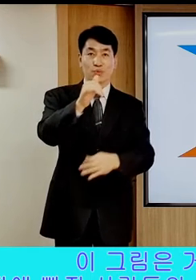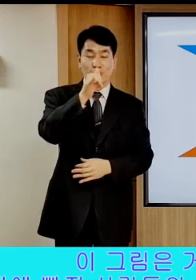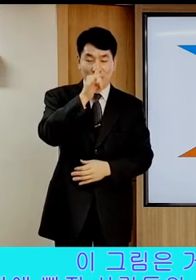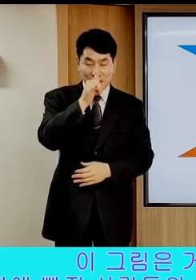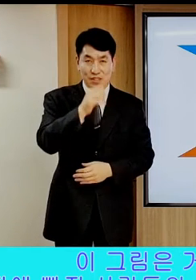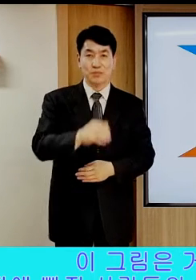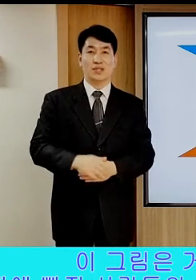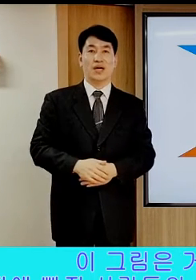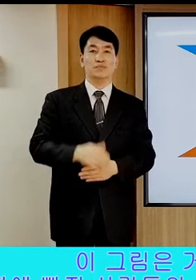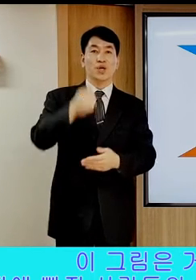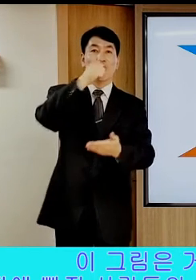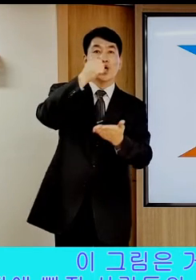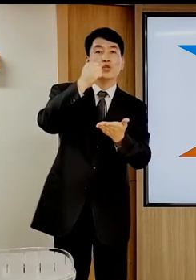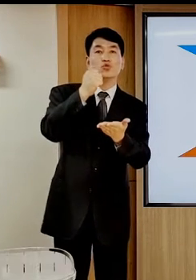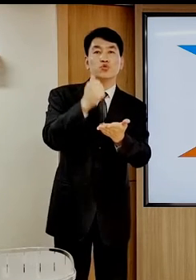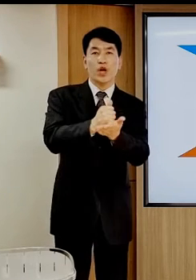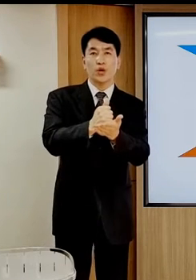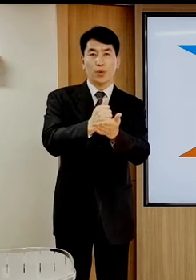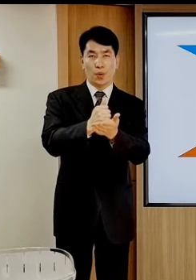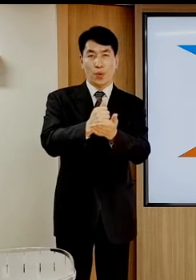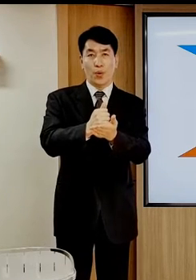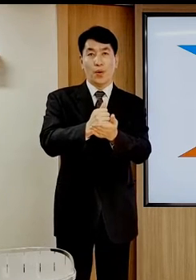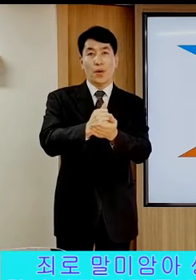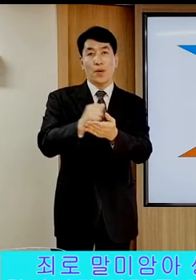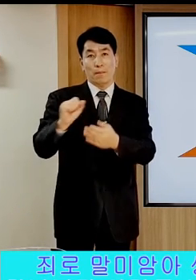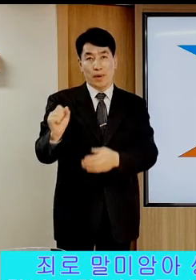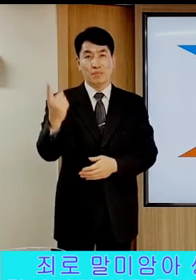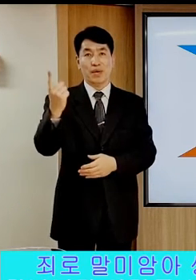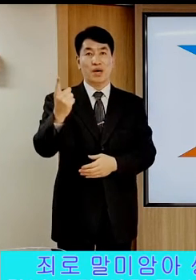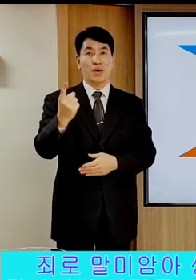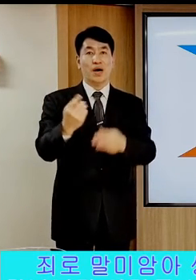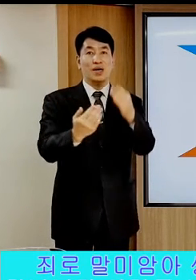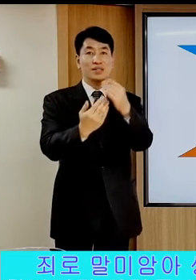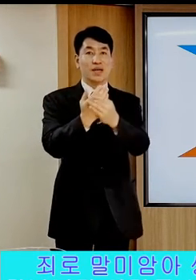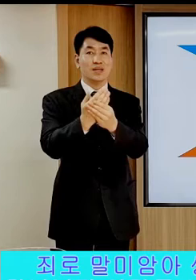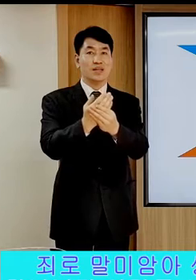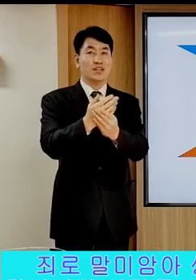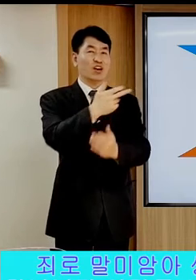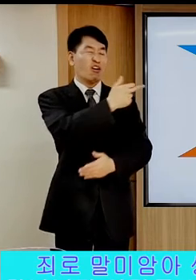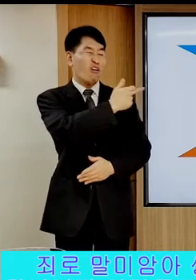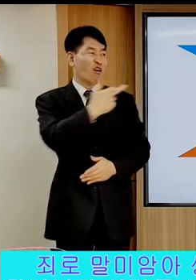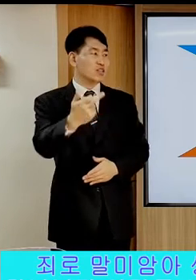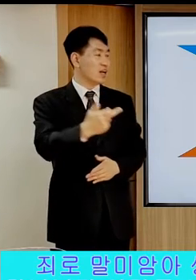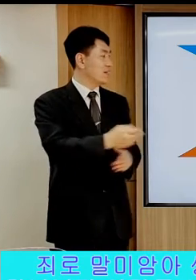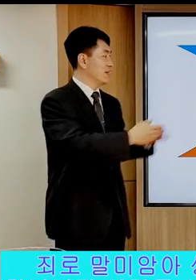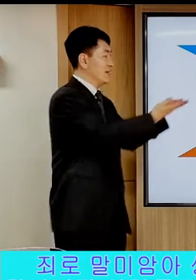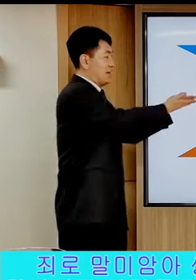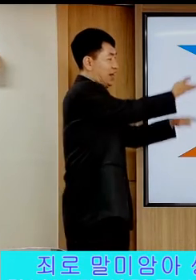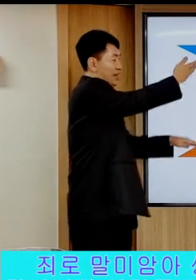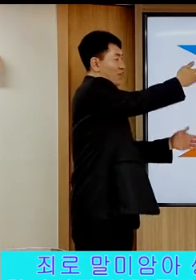보여주고 있습니다. 죄로 말미암아 생긴 커다란 간격,